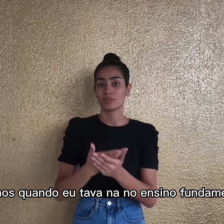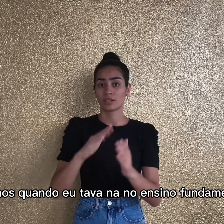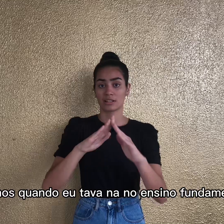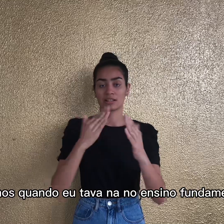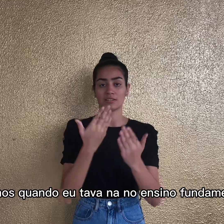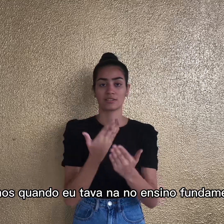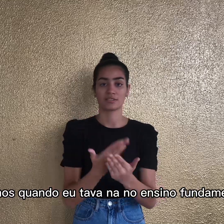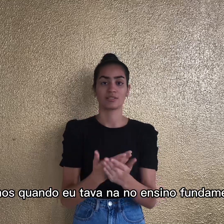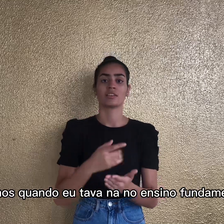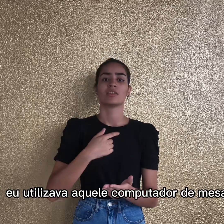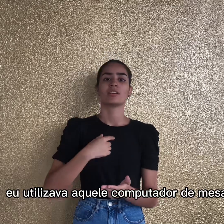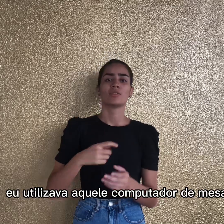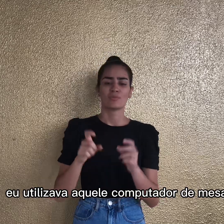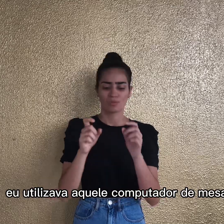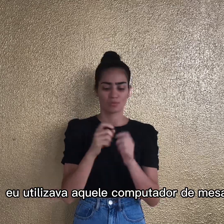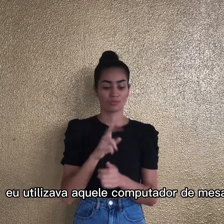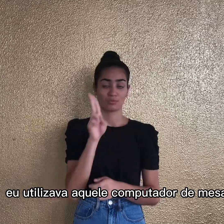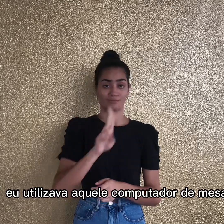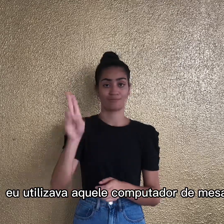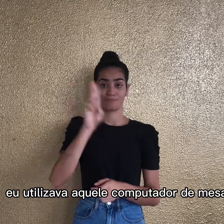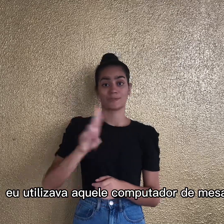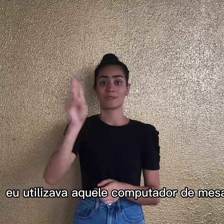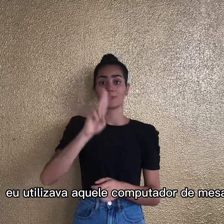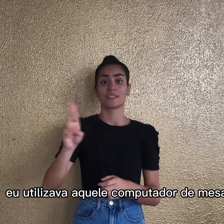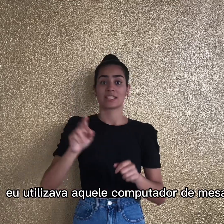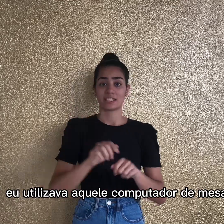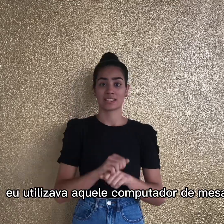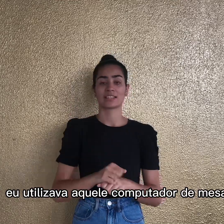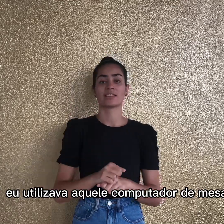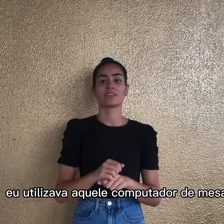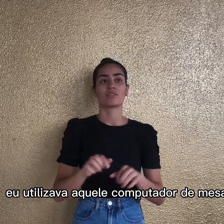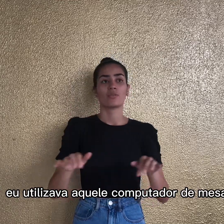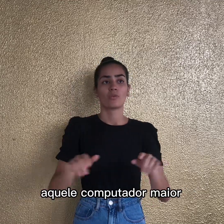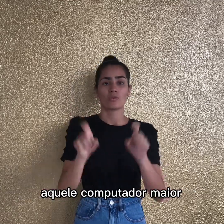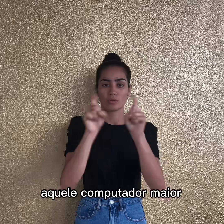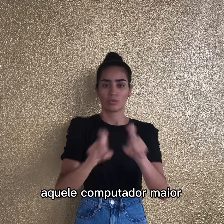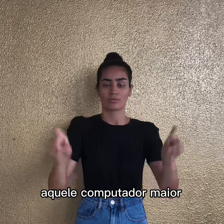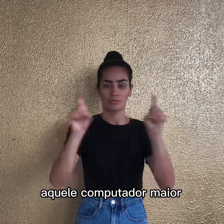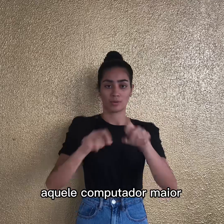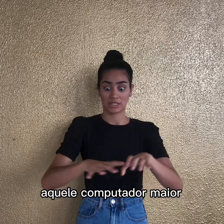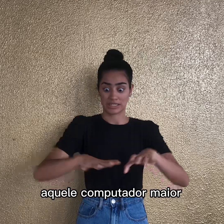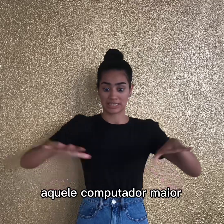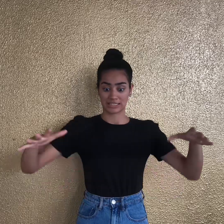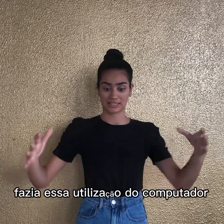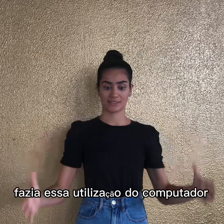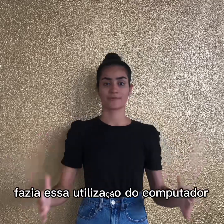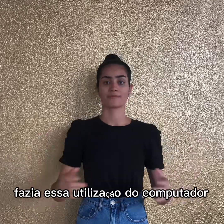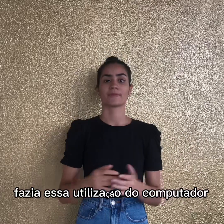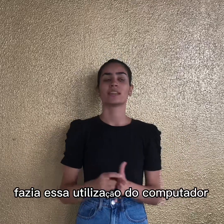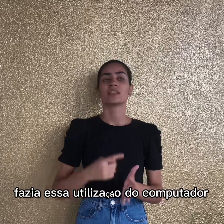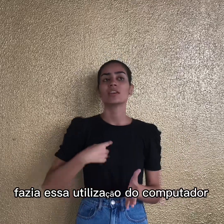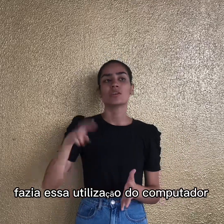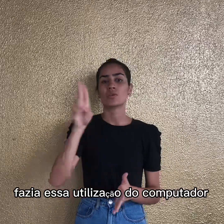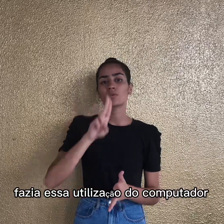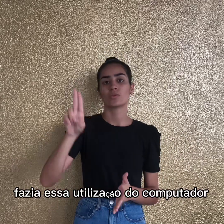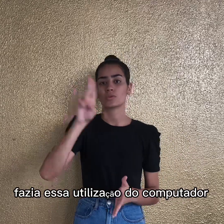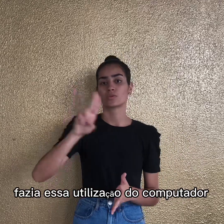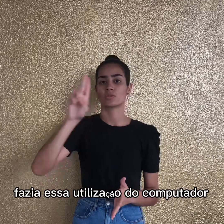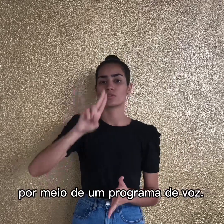ensino fundamental. E aí eu utilizava aquele computador de mesa, aquele computador maior, fazia essa utilização do computador por